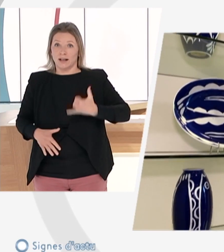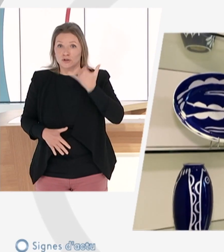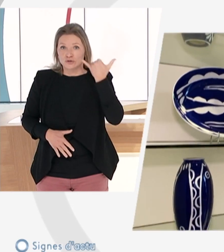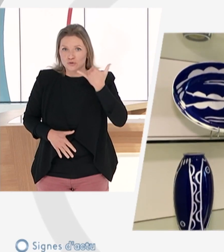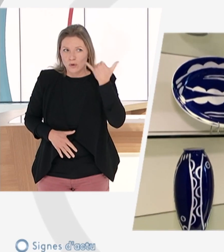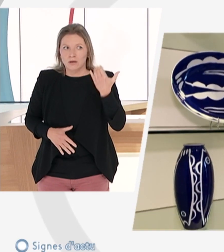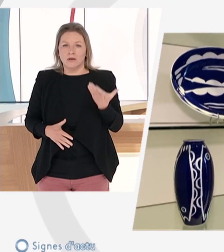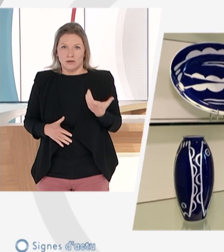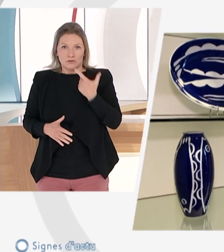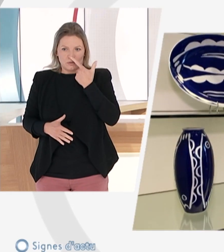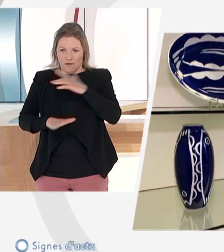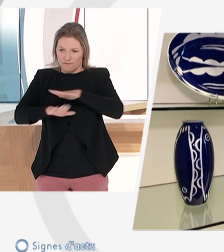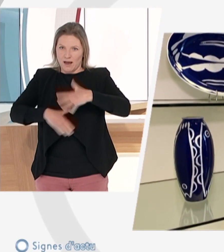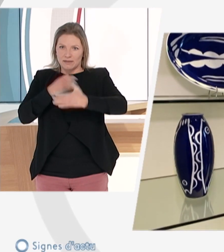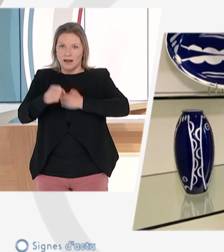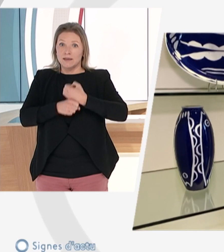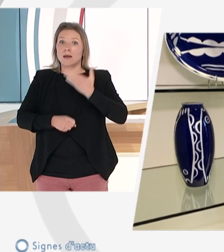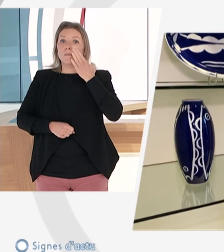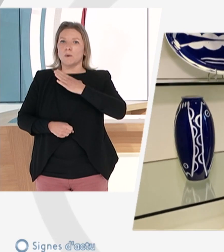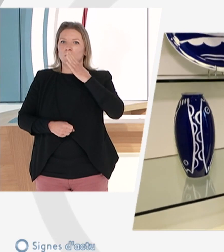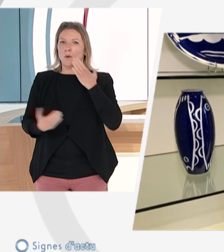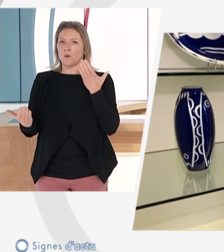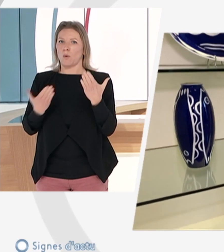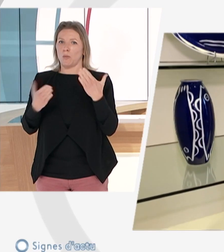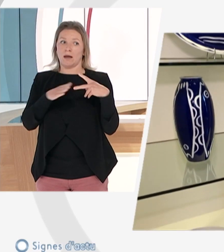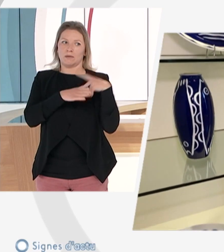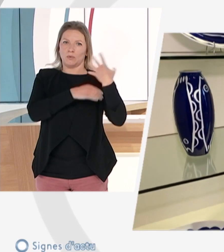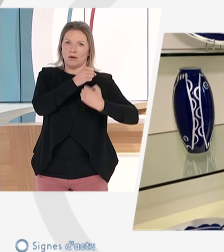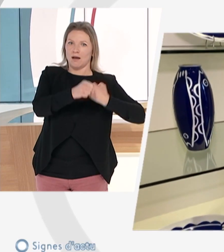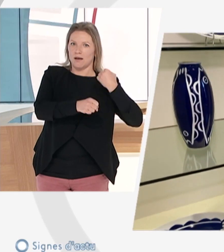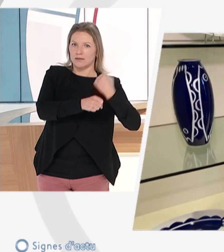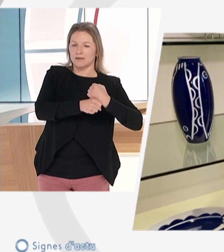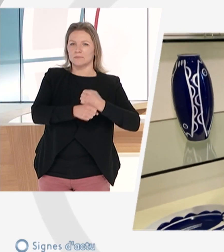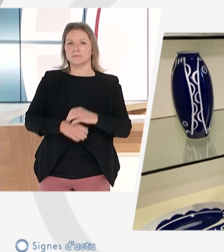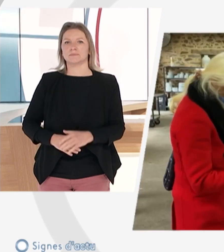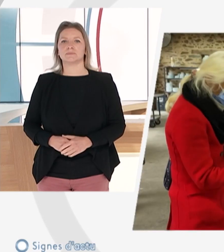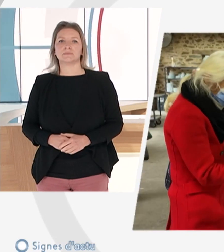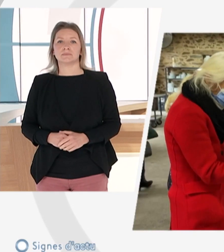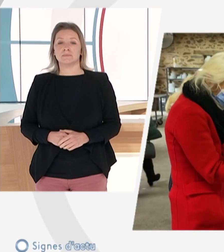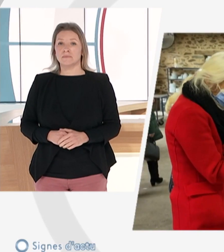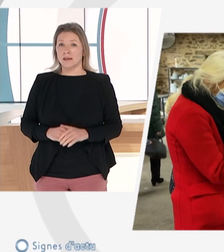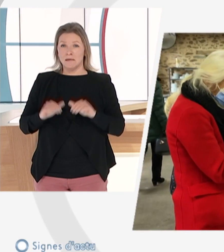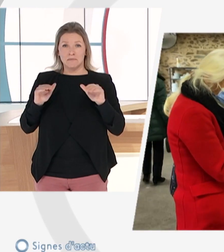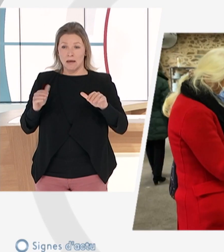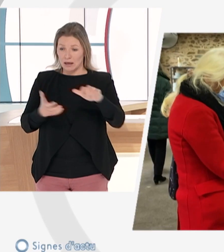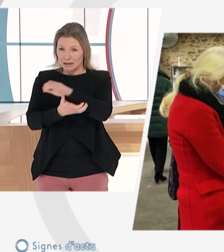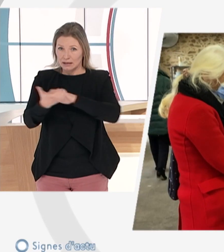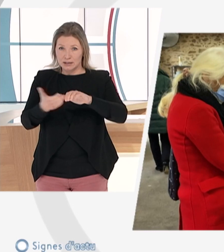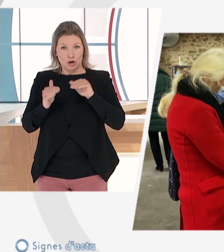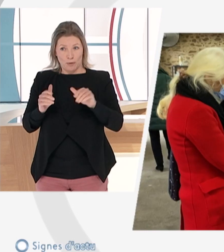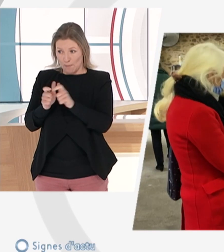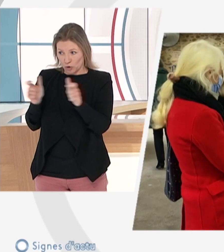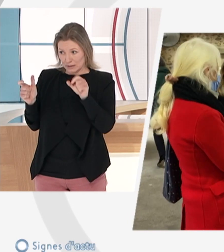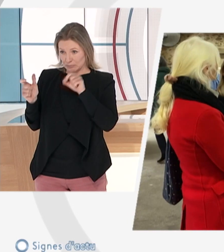fera une fin d'année qui se terminera beaucoup mieux que ce qu'a été le milieu de l'année. Malgré la crise sanitaire, Bernardaud